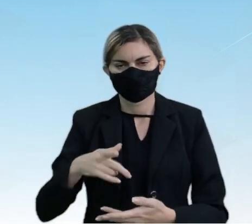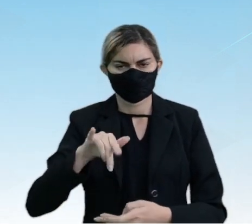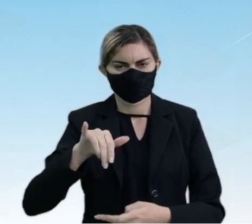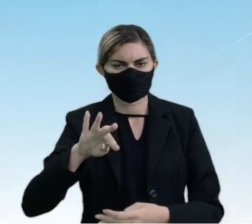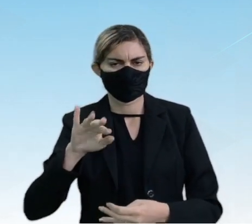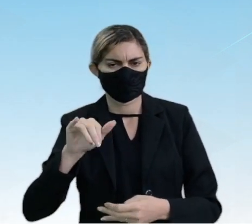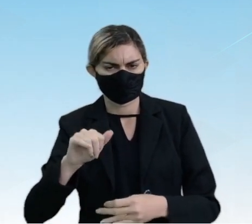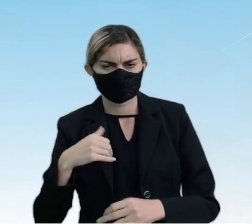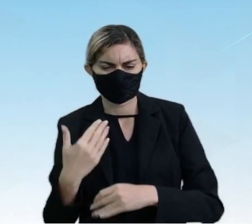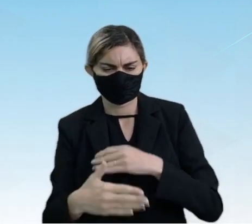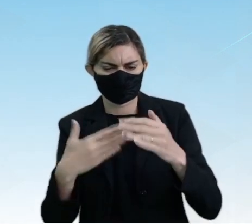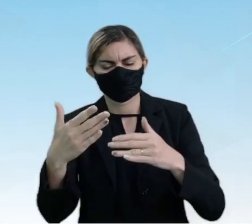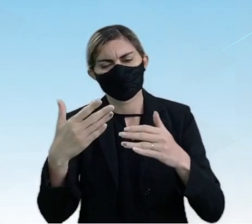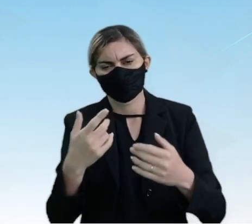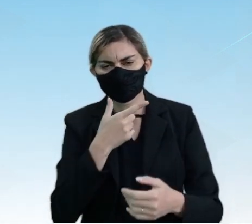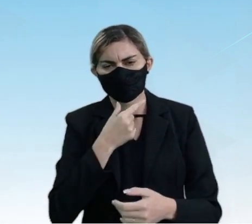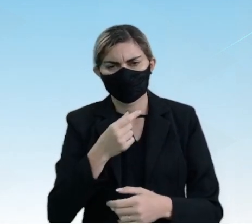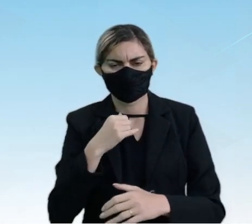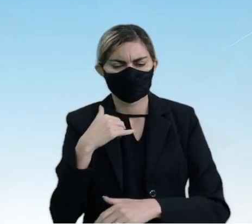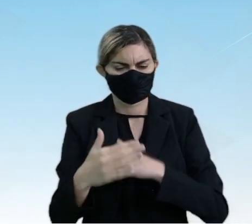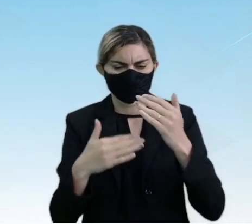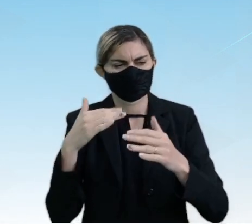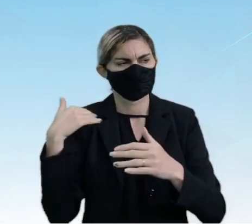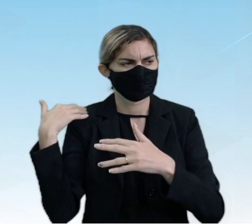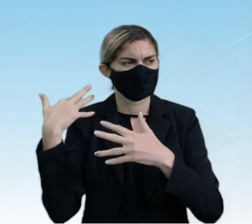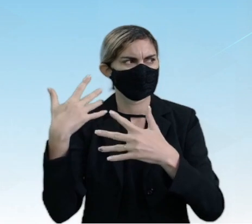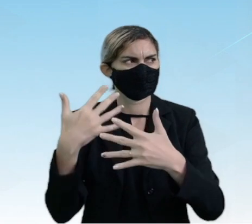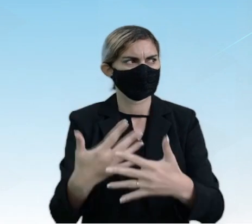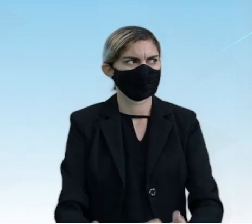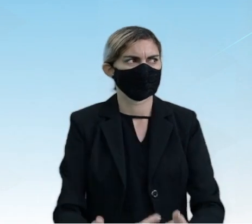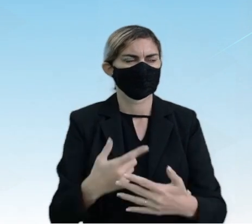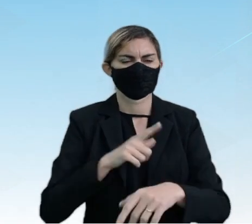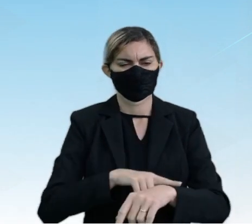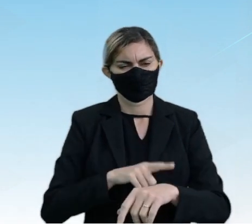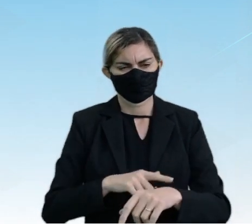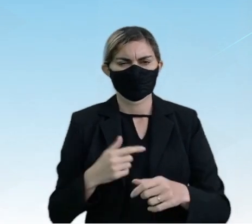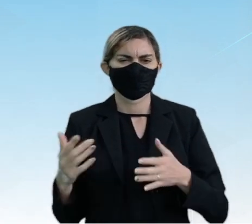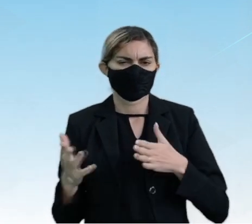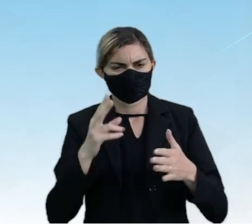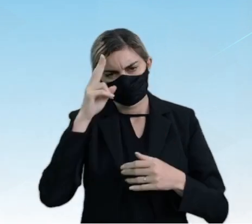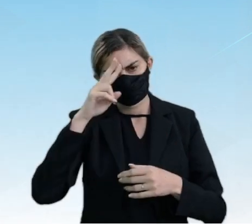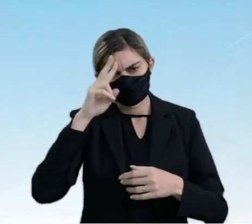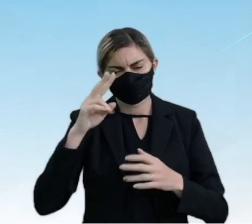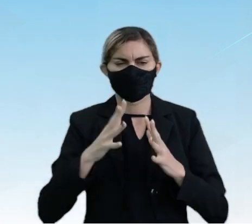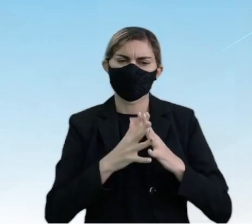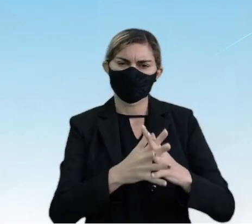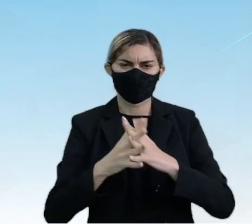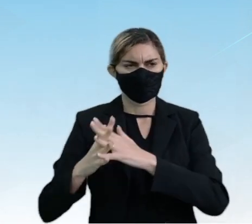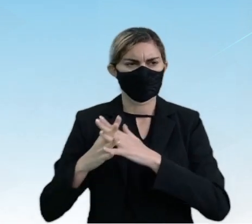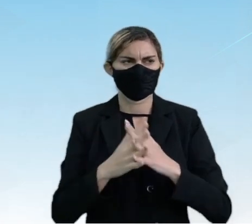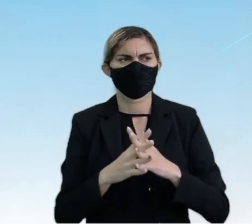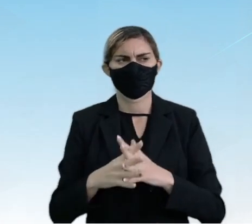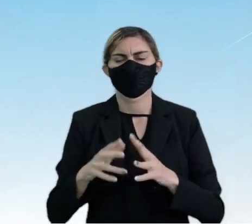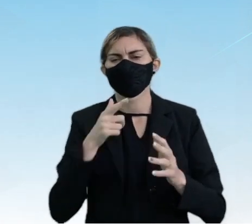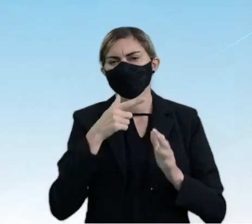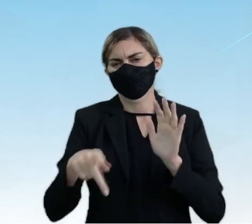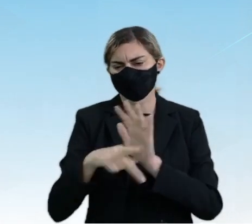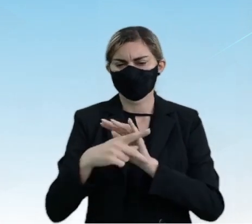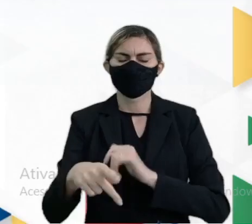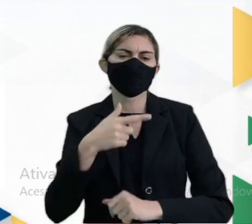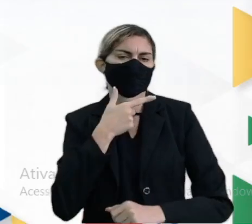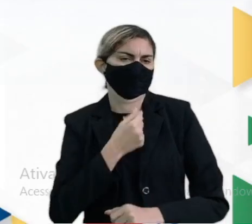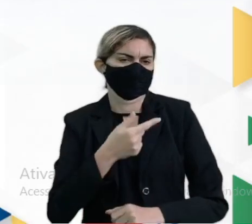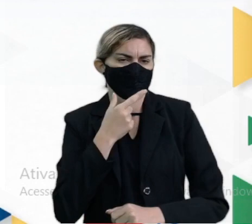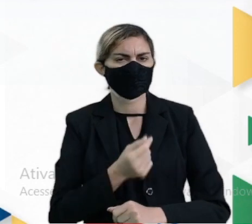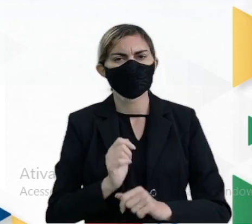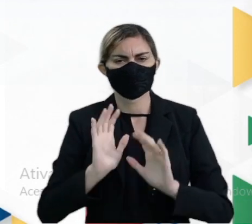ela evoluiu, assim como o homem evoluiu com o passar do tempo. Né? Então a história da ginástica ela meio que se confunde com a história do próprio homem. É porque a ginástica